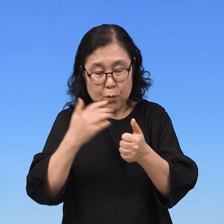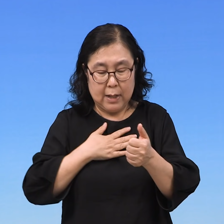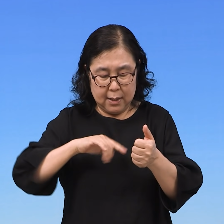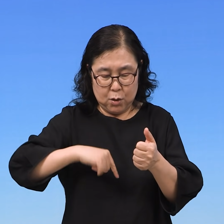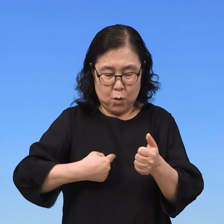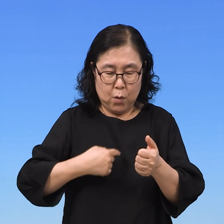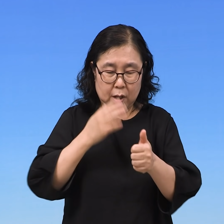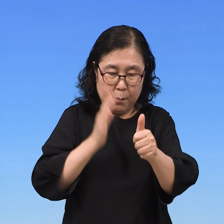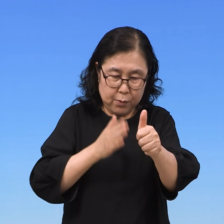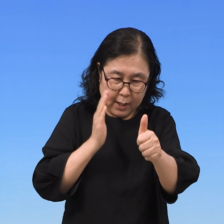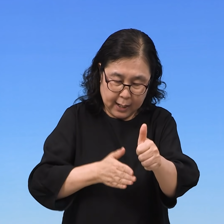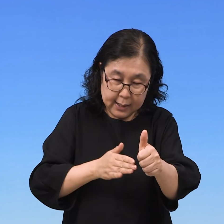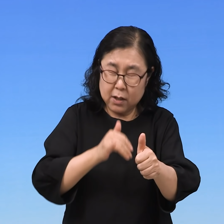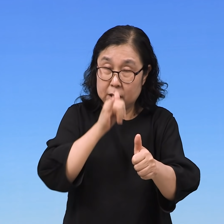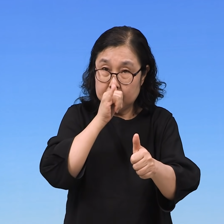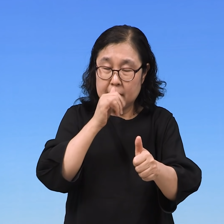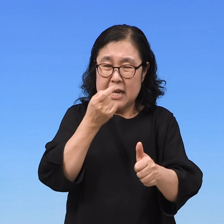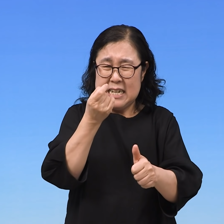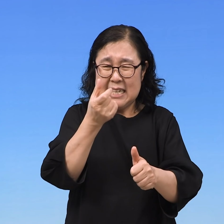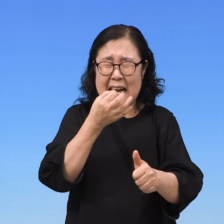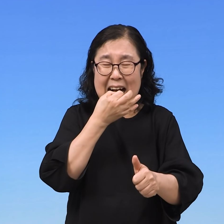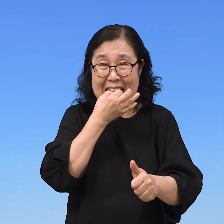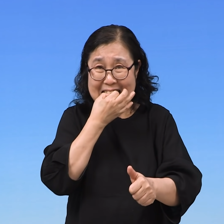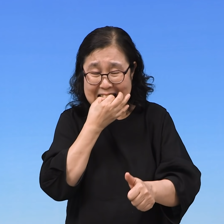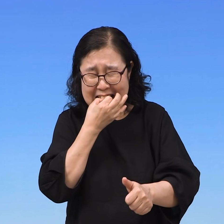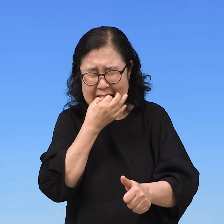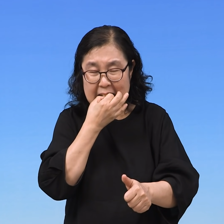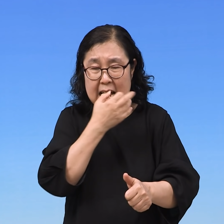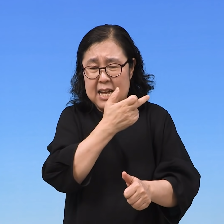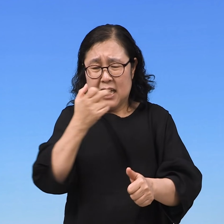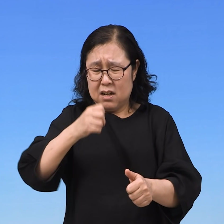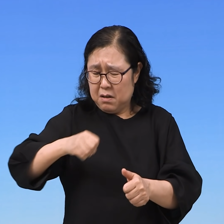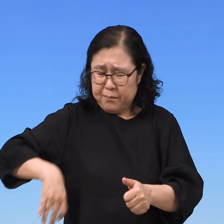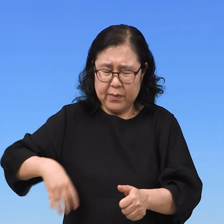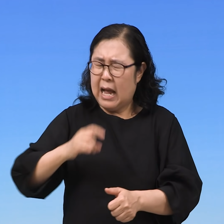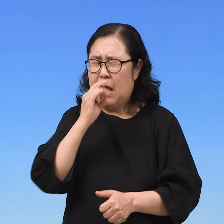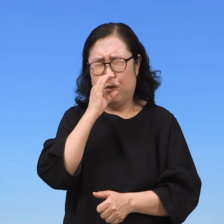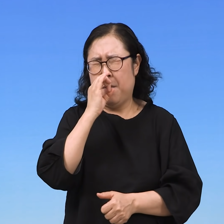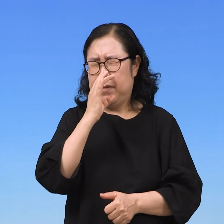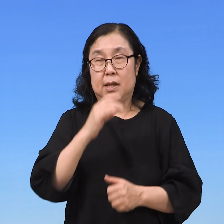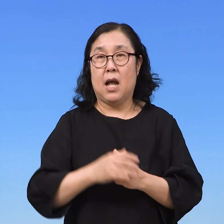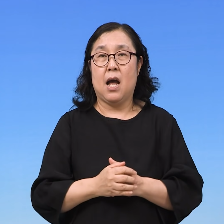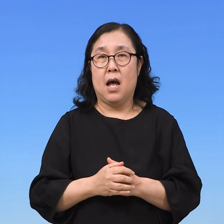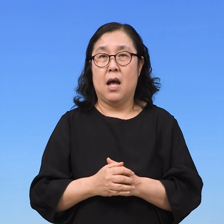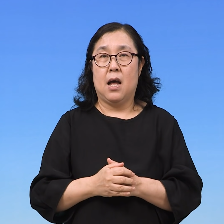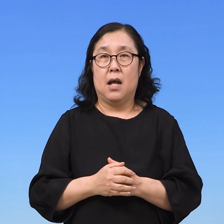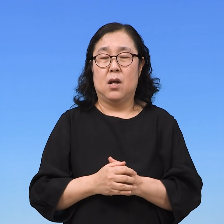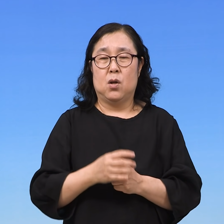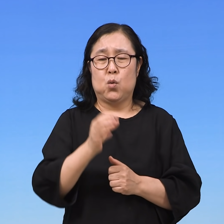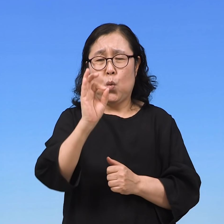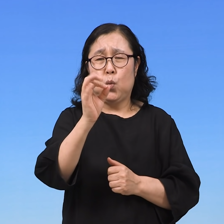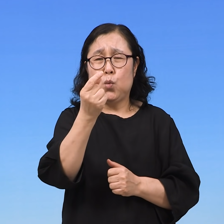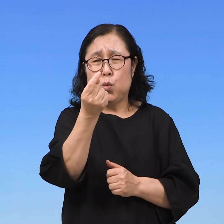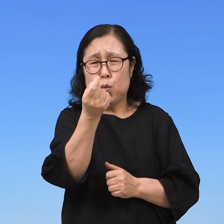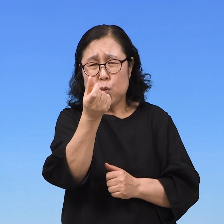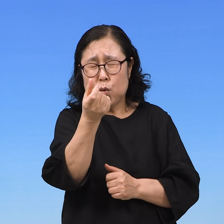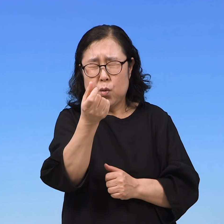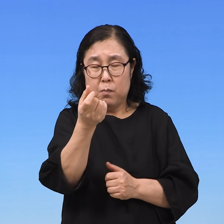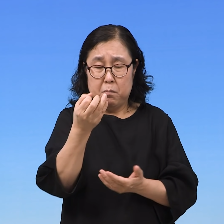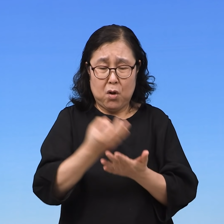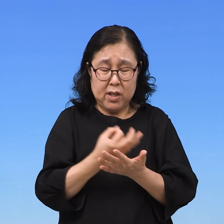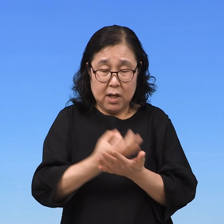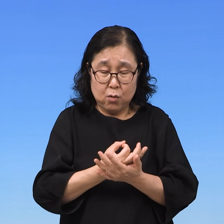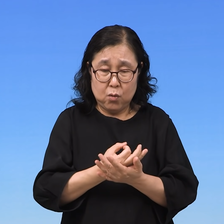자신에게 부탁하는 게 그거예요. 소탐대실 안 된다. 그 돈 몇 푼에 목사로서 자존심 잃으면 큰일 난다.